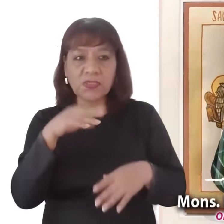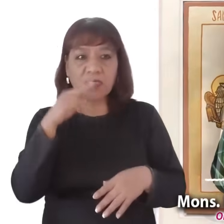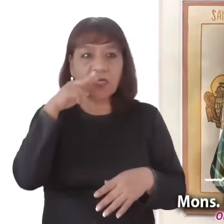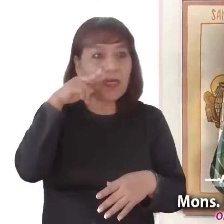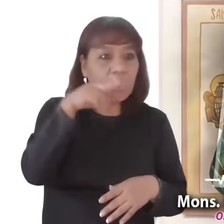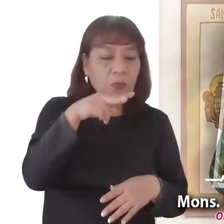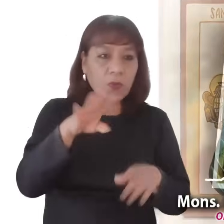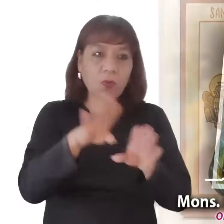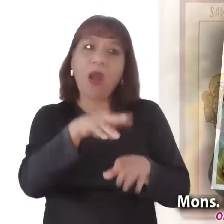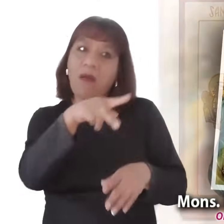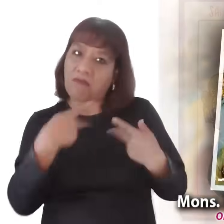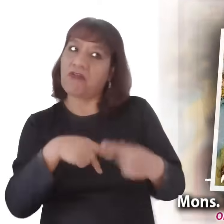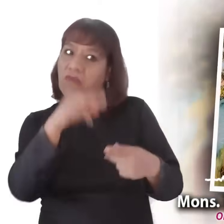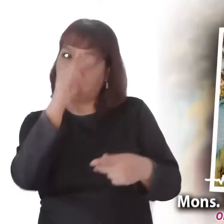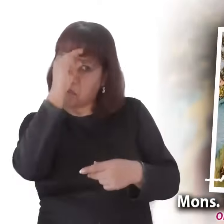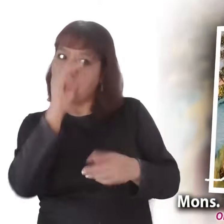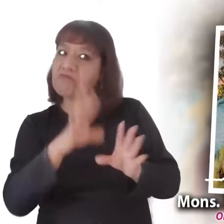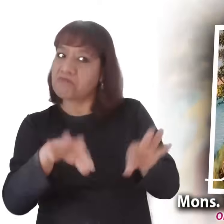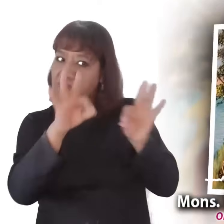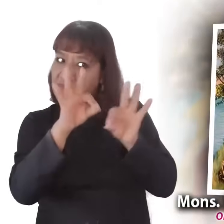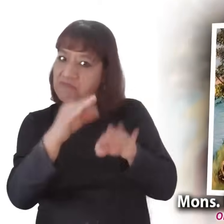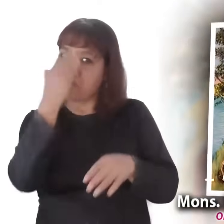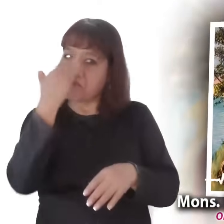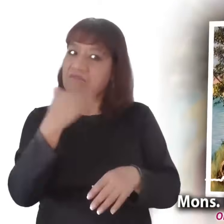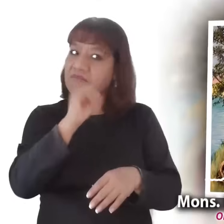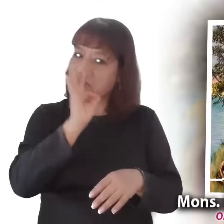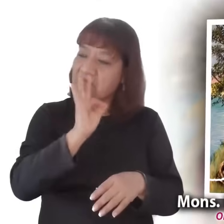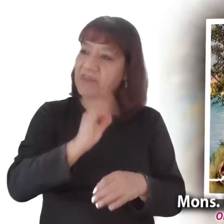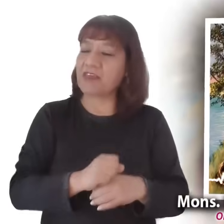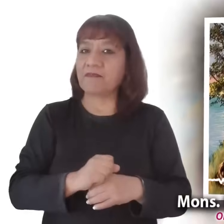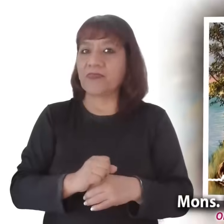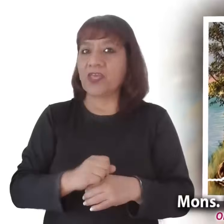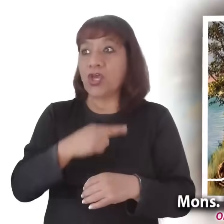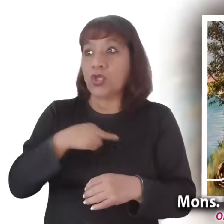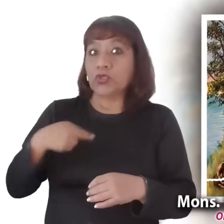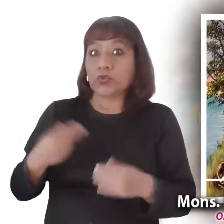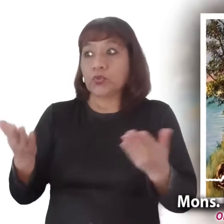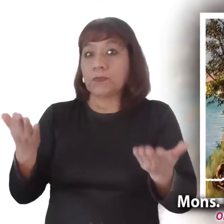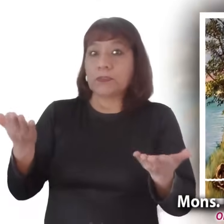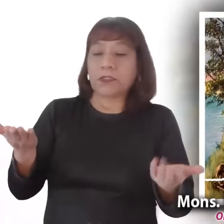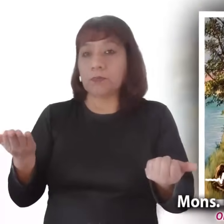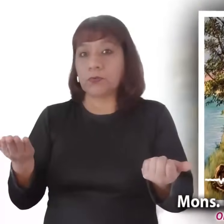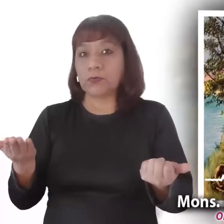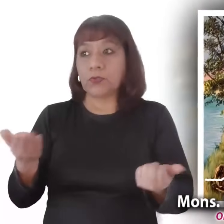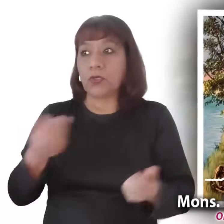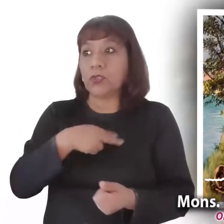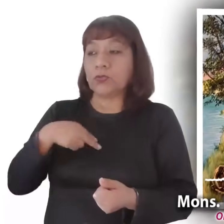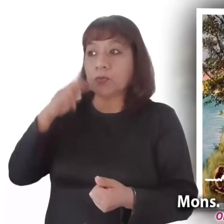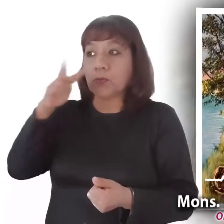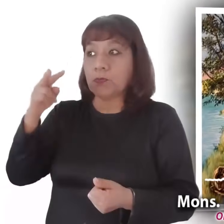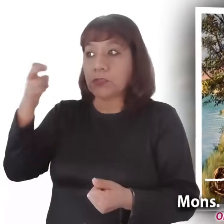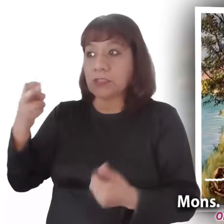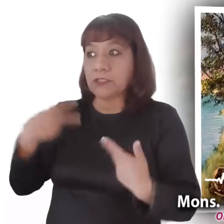triunfador. Se mira con cierta compasión a quien pretende salir adelante con la verdad, con